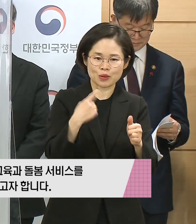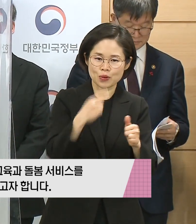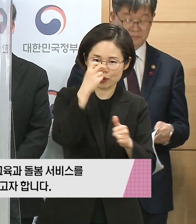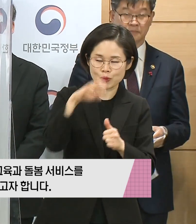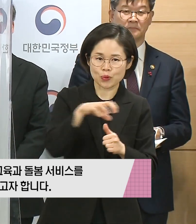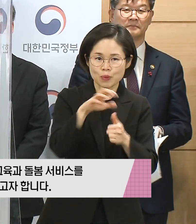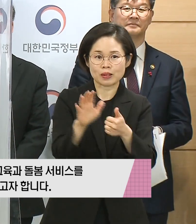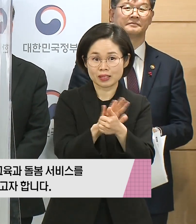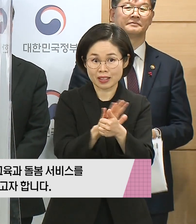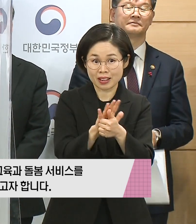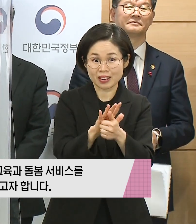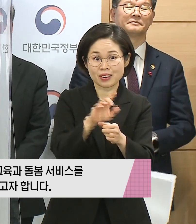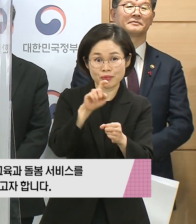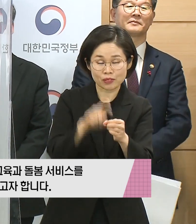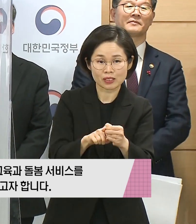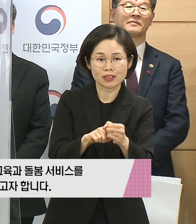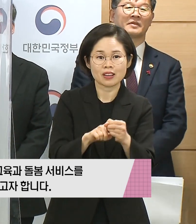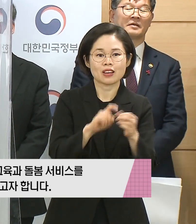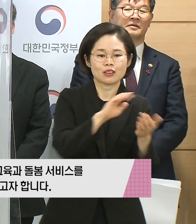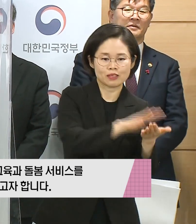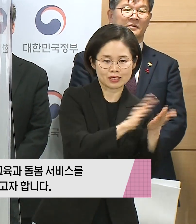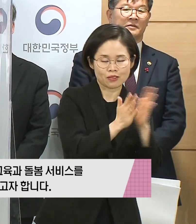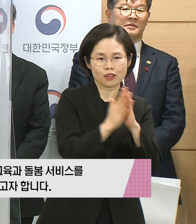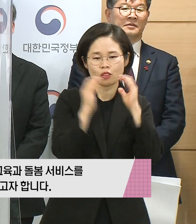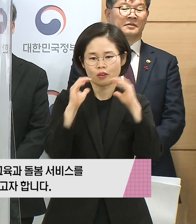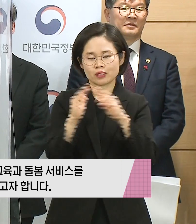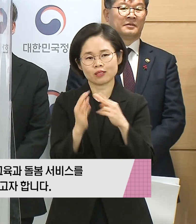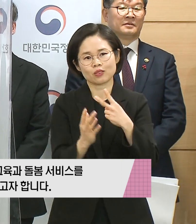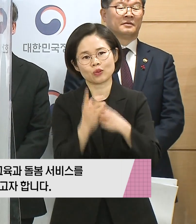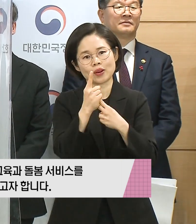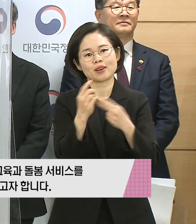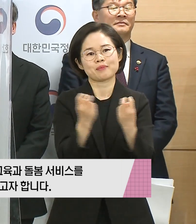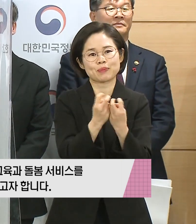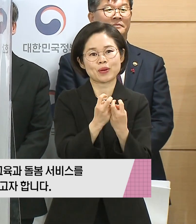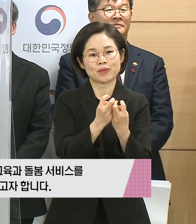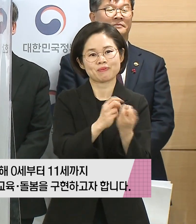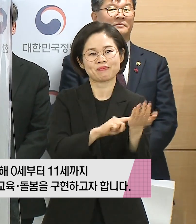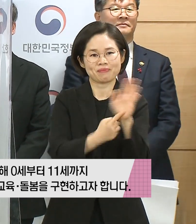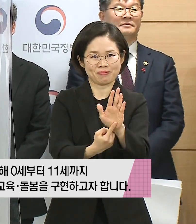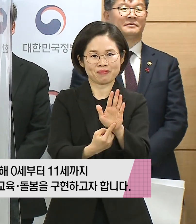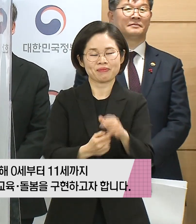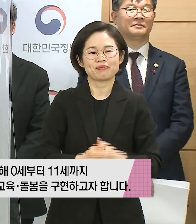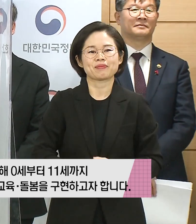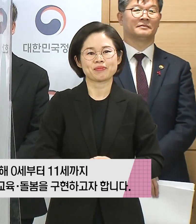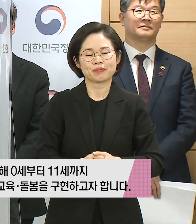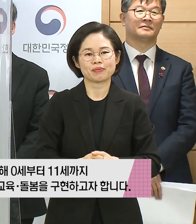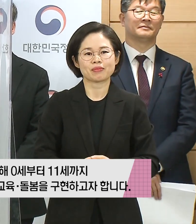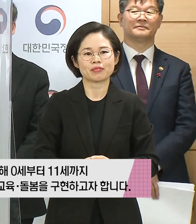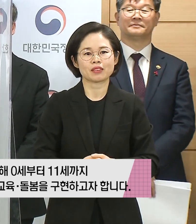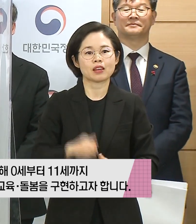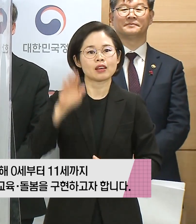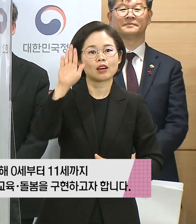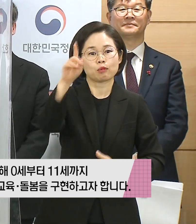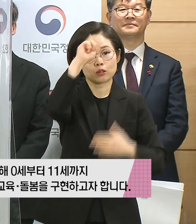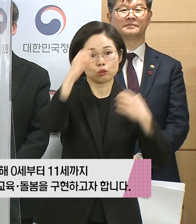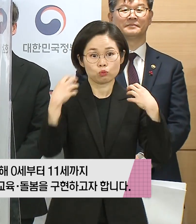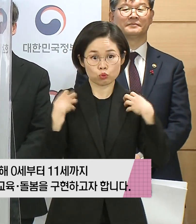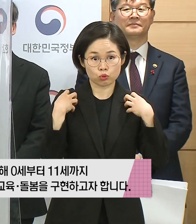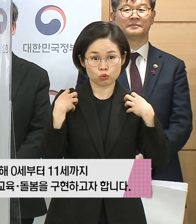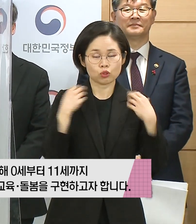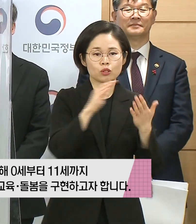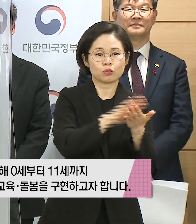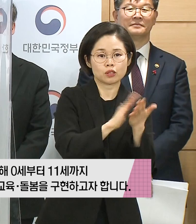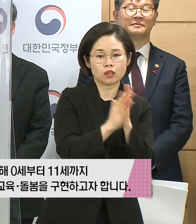서비스를 제공받도록 유보 통합 추진 방안을 발표하고자 합니다. 앞으로 정부는